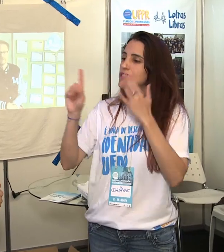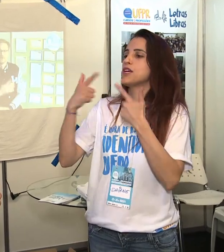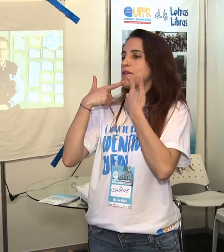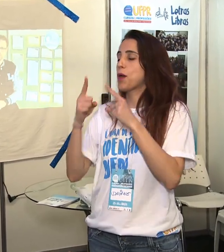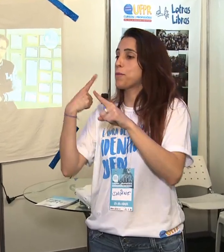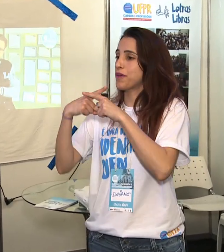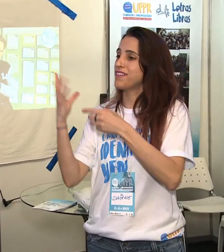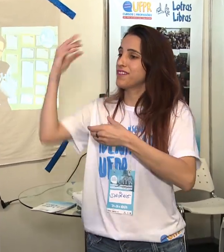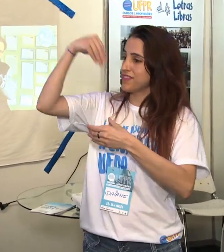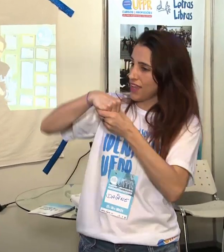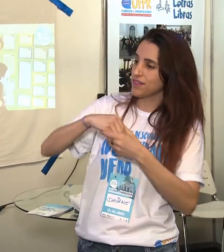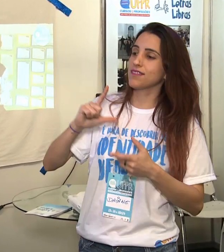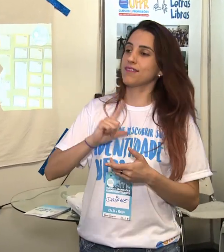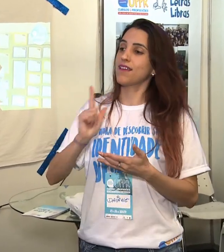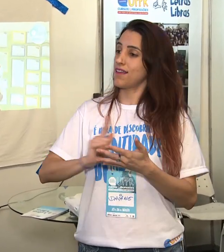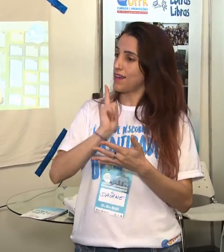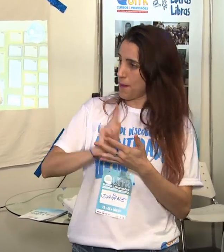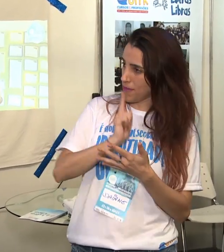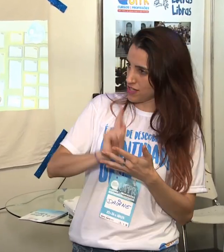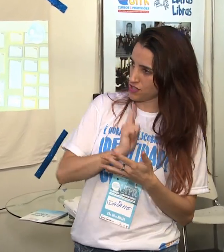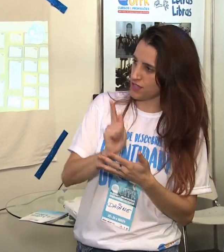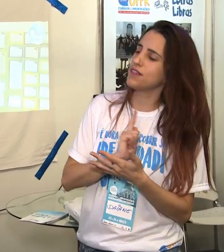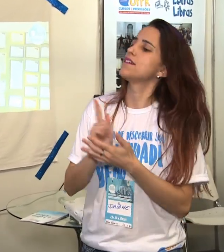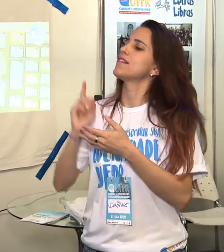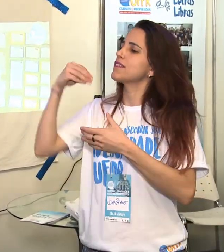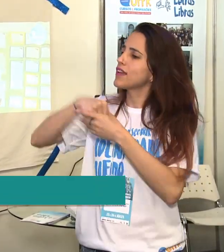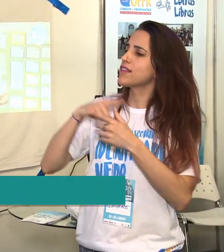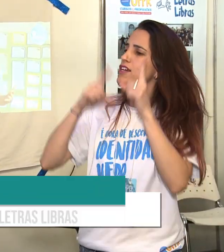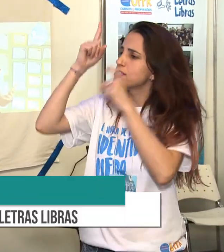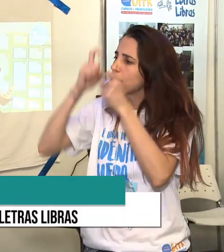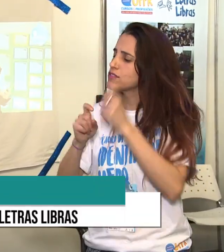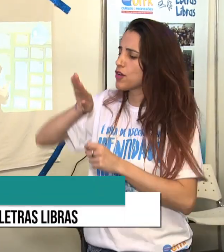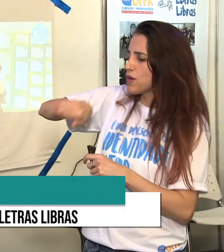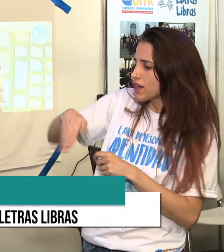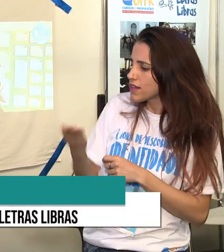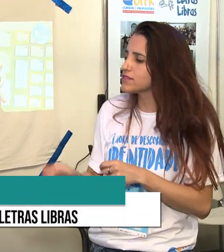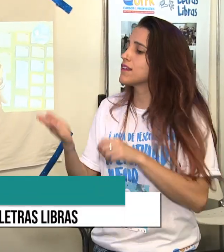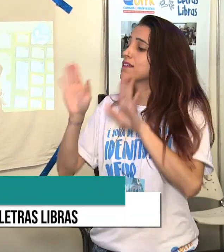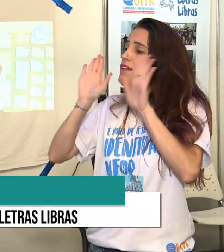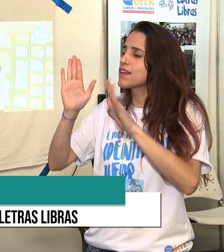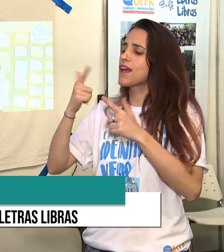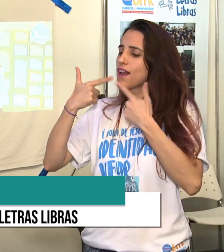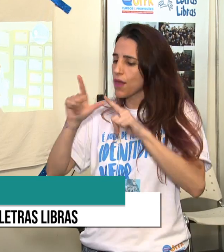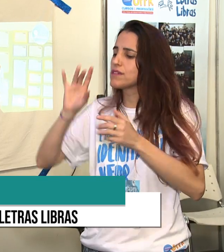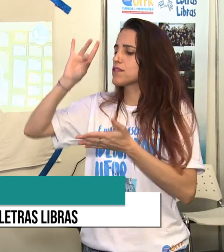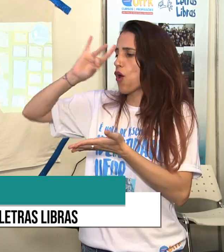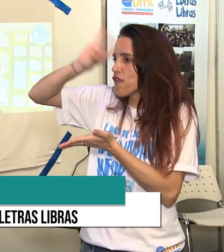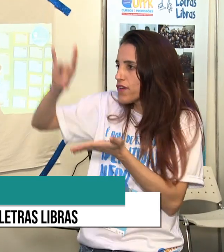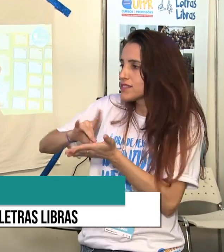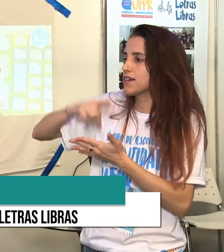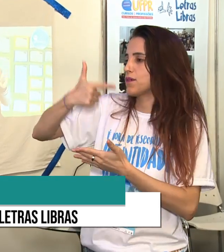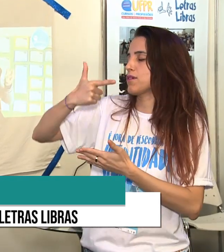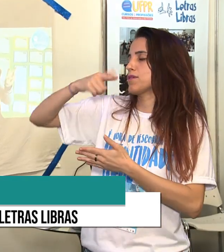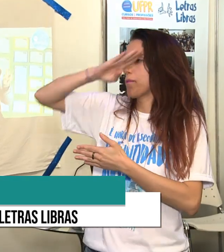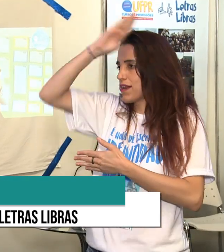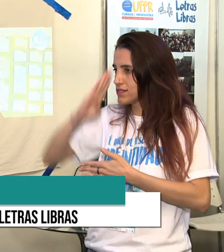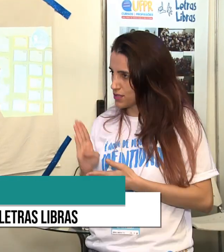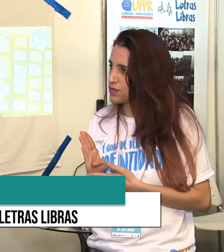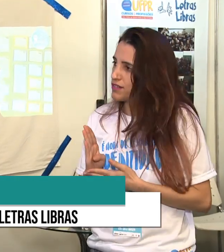Então, ela é uma língua. Nós temos alguns aspectos gramaticais dessa Libras, expressão facial, direcionalidade. Ela é a segunda língua